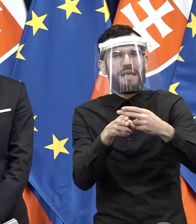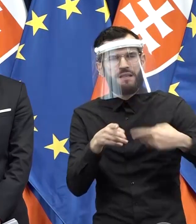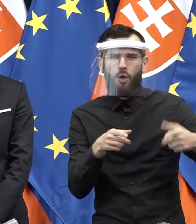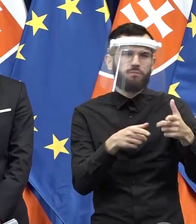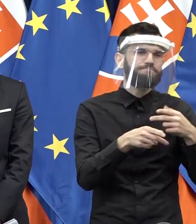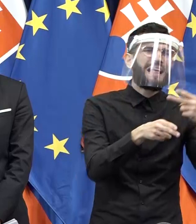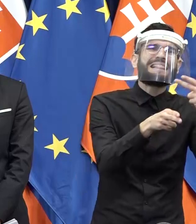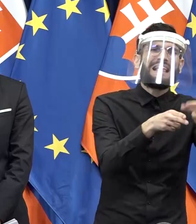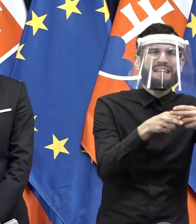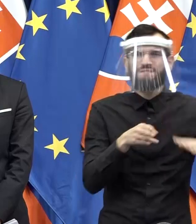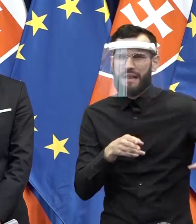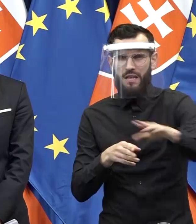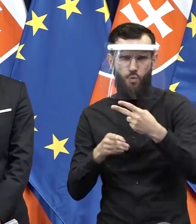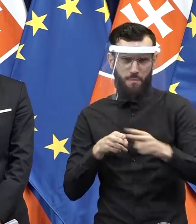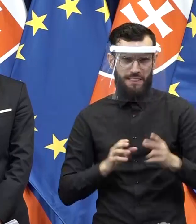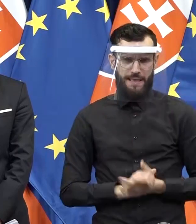dezinfekciu týchto priestorov.